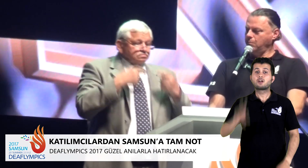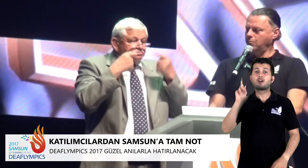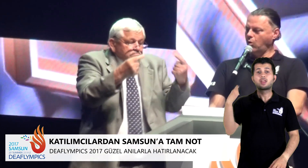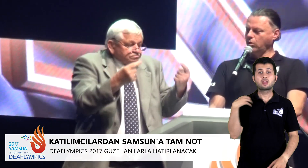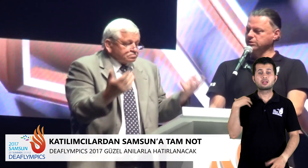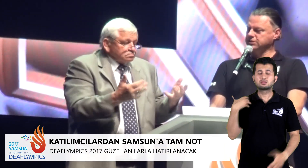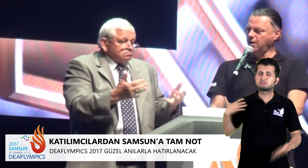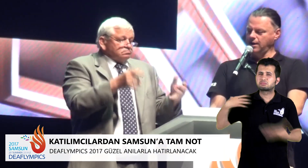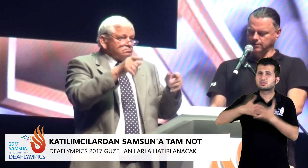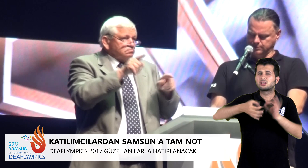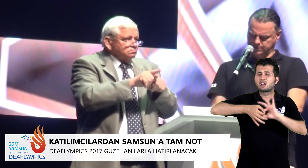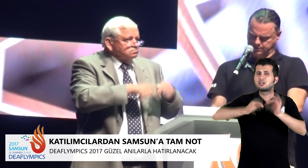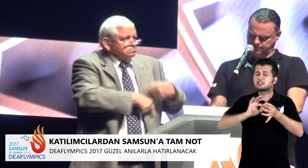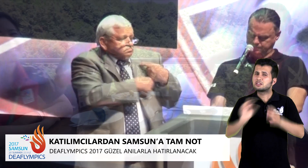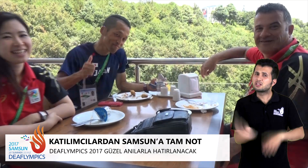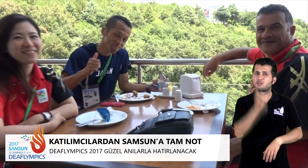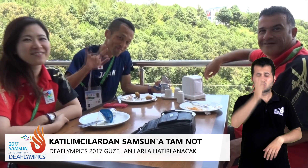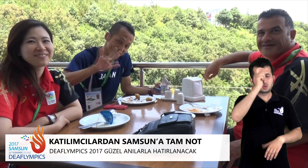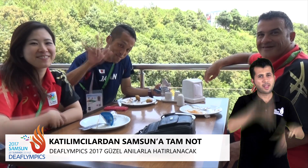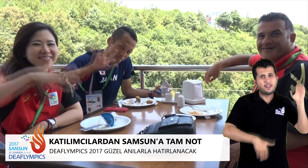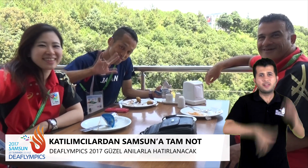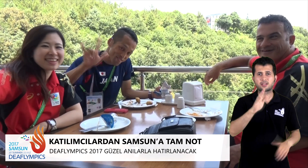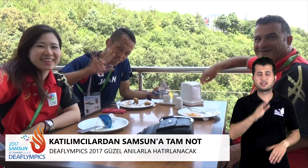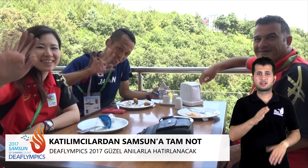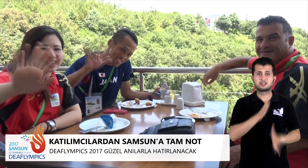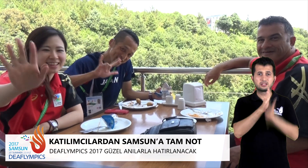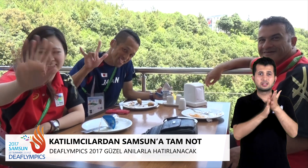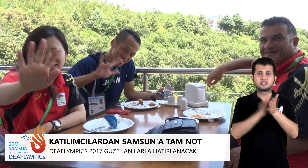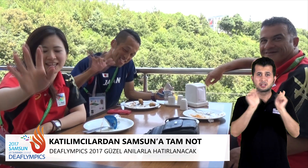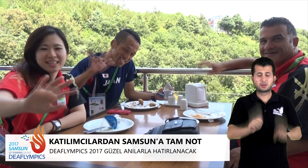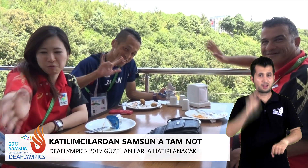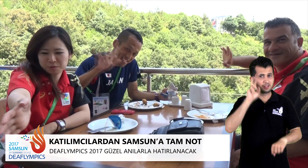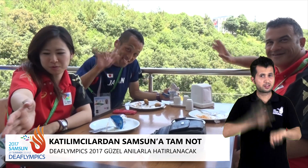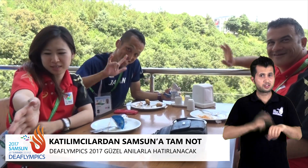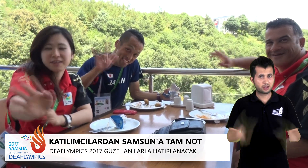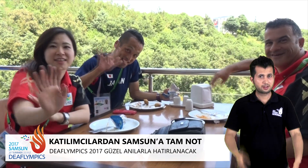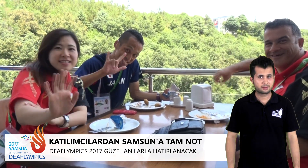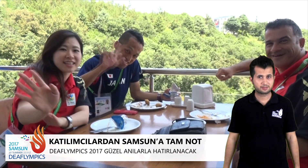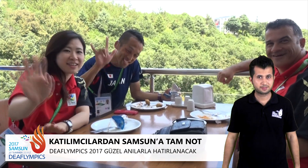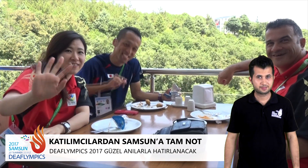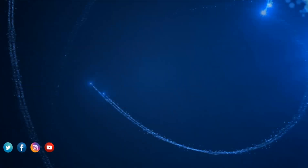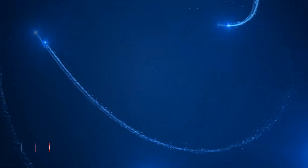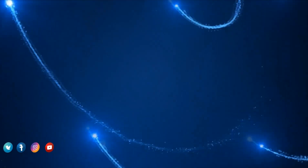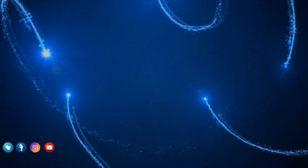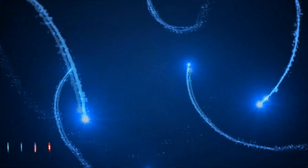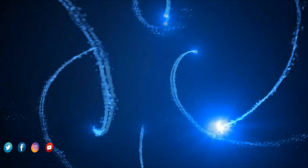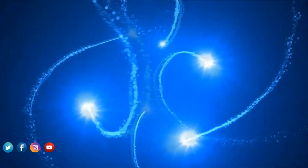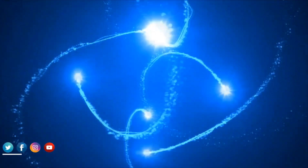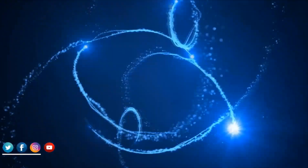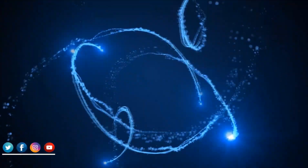iyi Deaflympics'iydi" sözleriyle hatırlanacak.